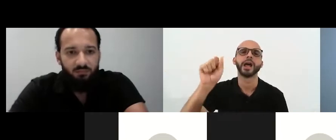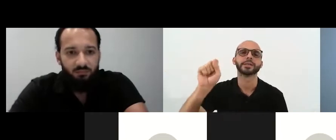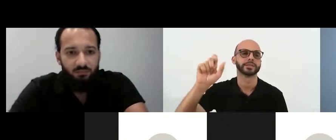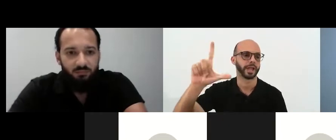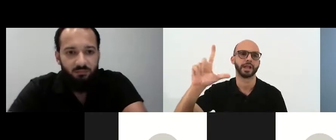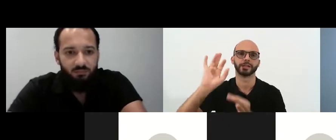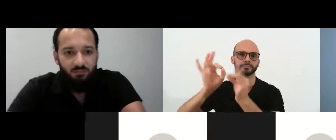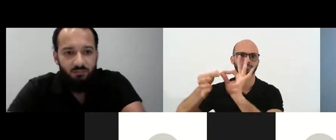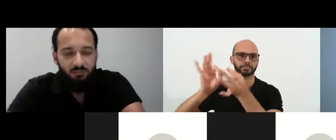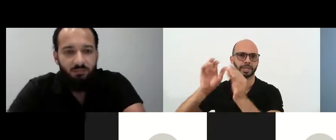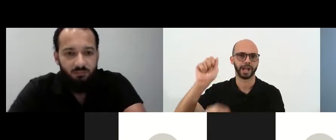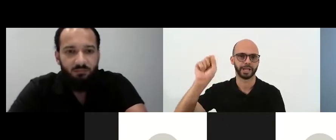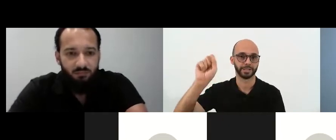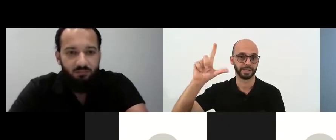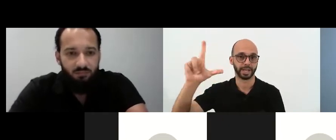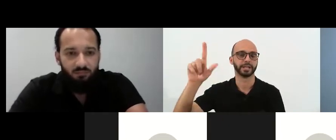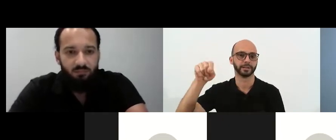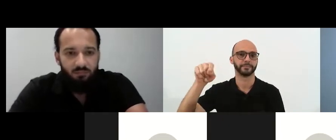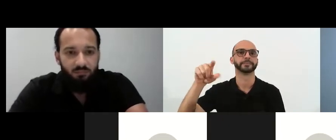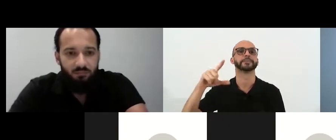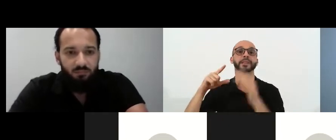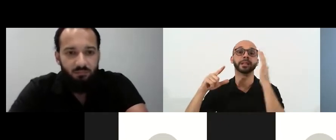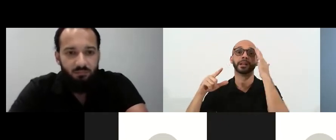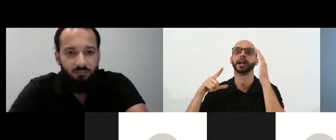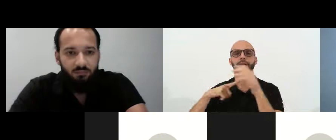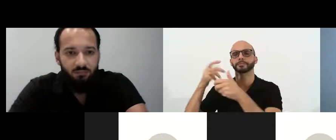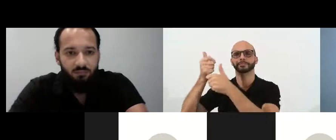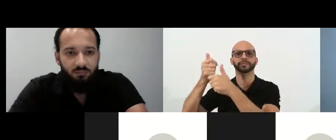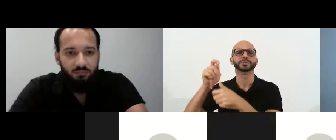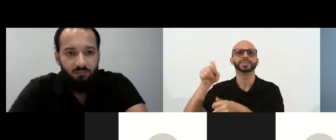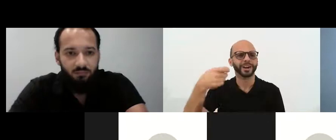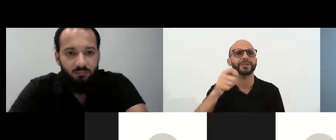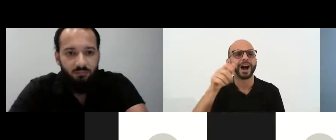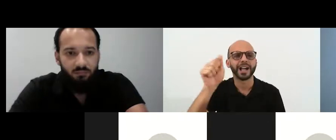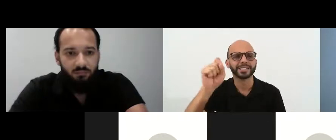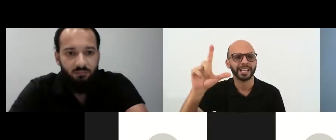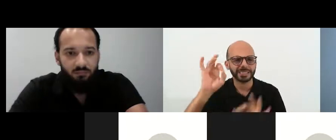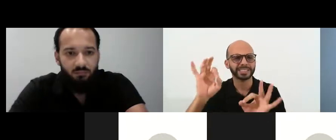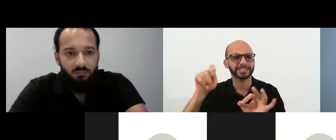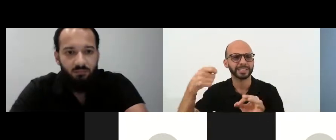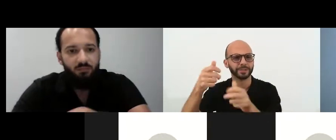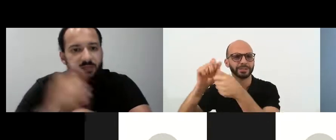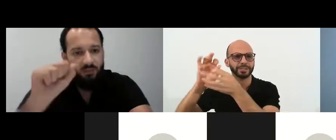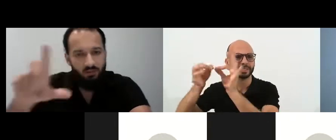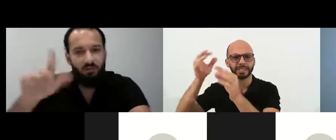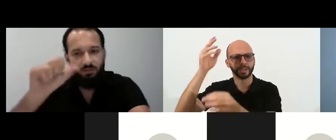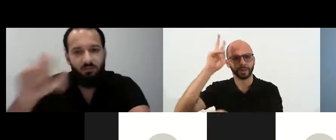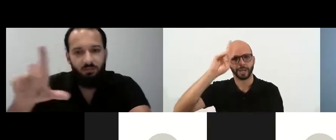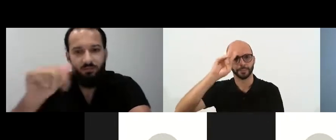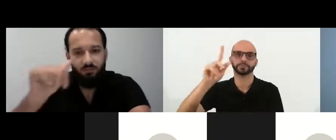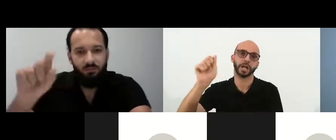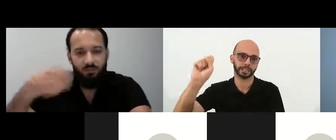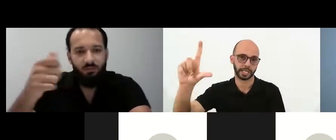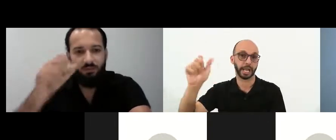sinais, em ASL. Nós também podemos, em